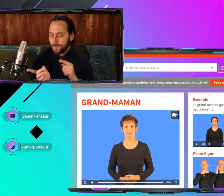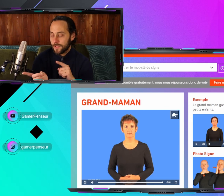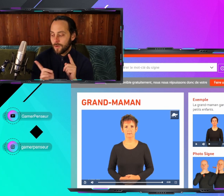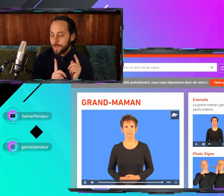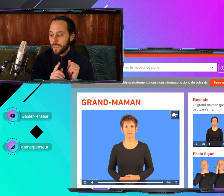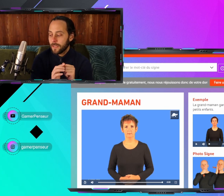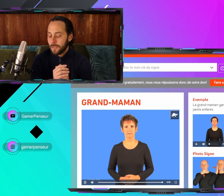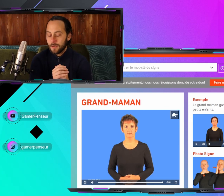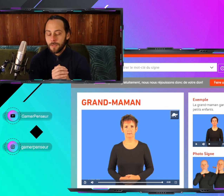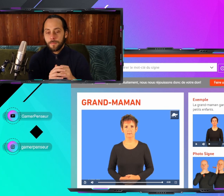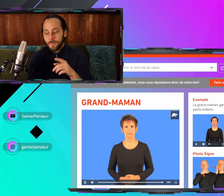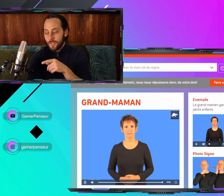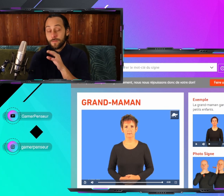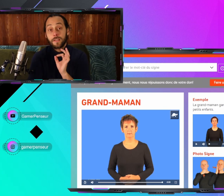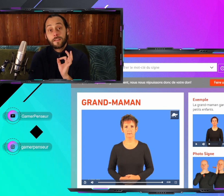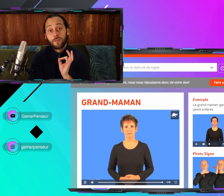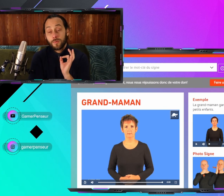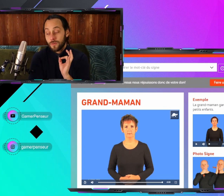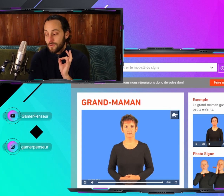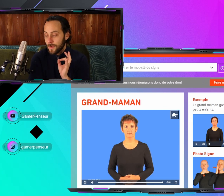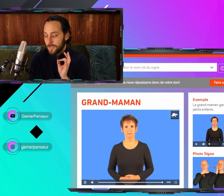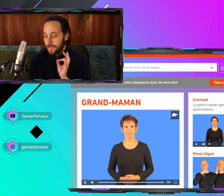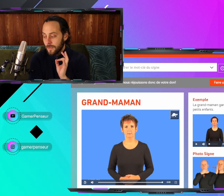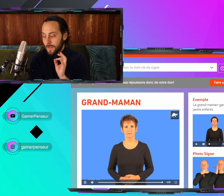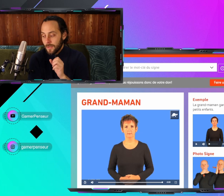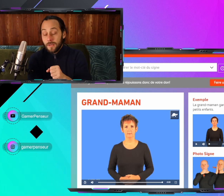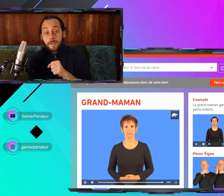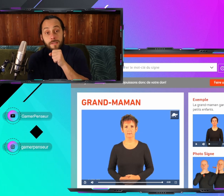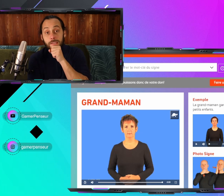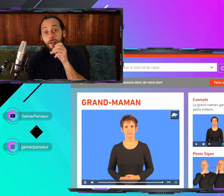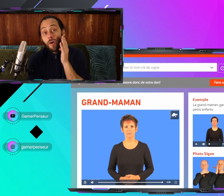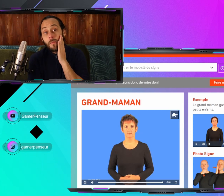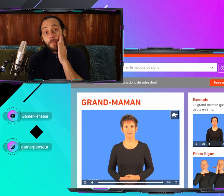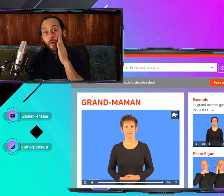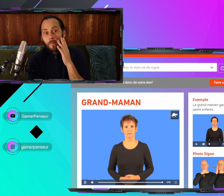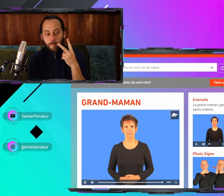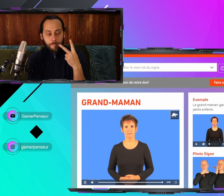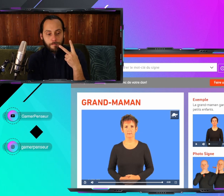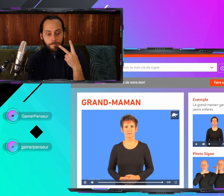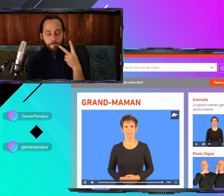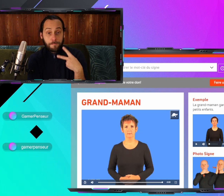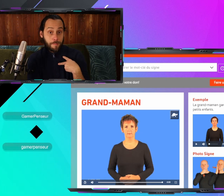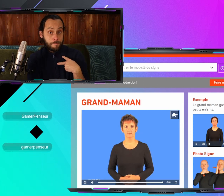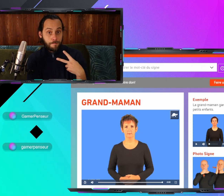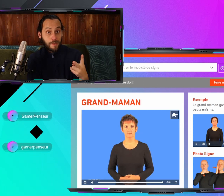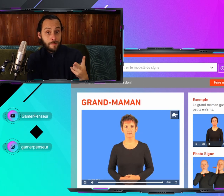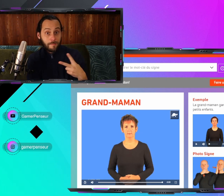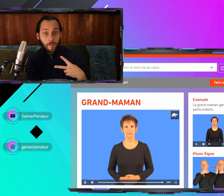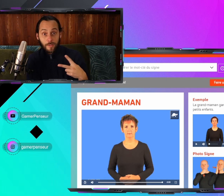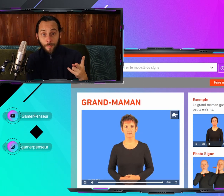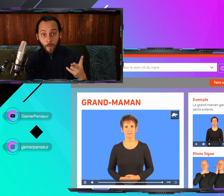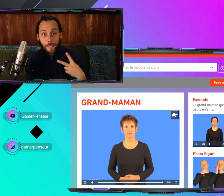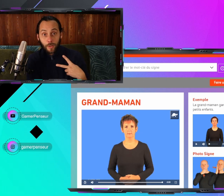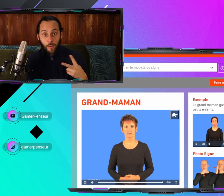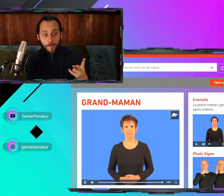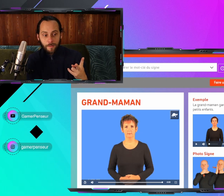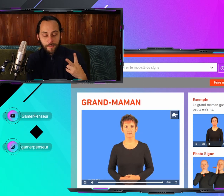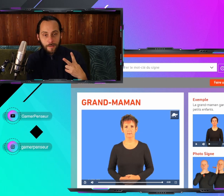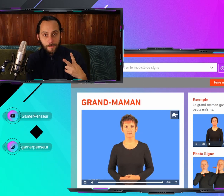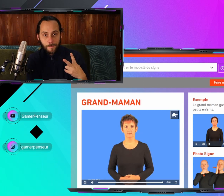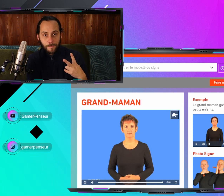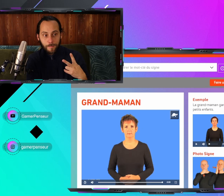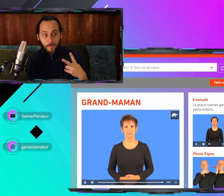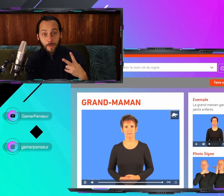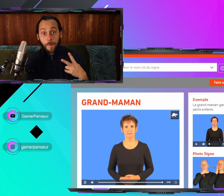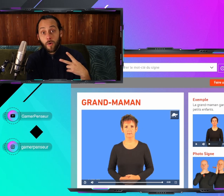dire, mais je pense que c'est compliqué à écrire. Mais si je fais exactement ce que tu m'as dit, c'est grand-maman pi. Je sais pas où mettre le pi en